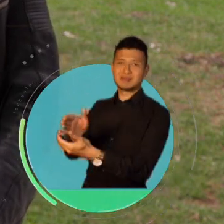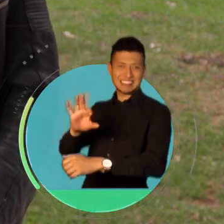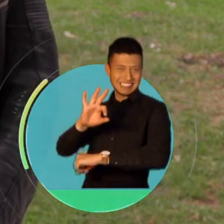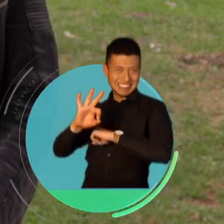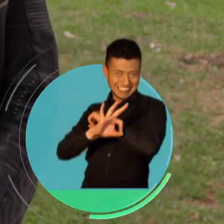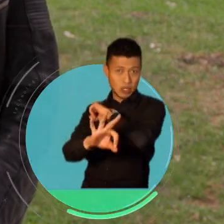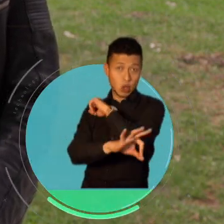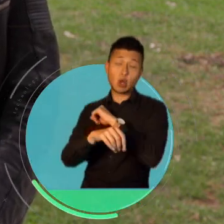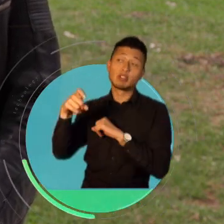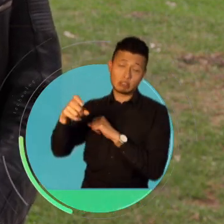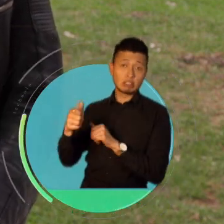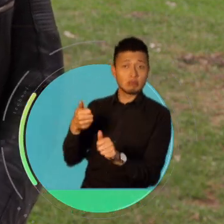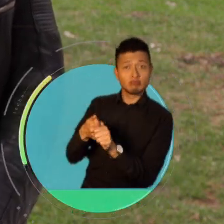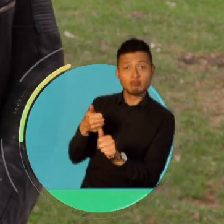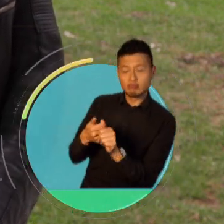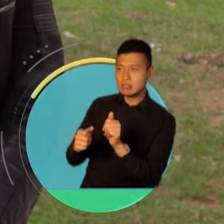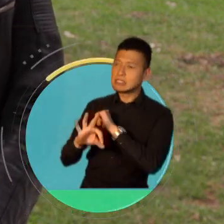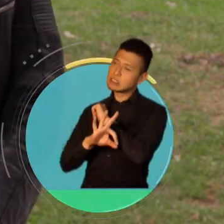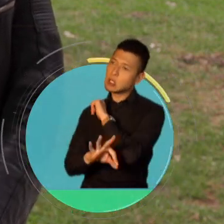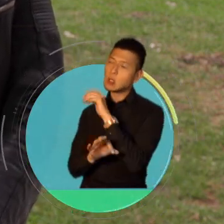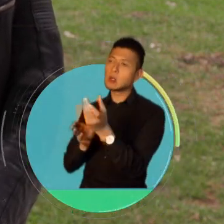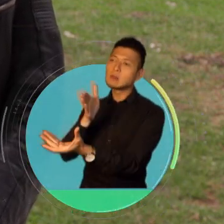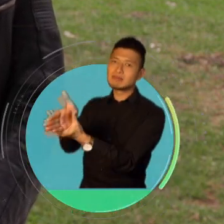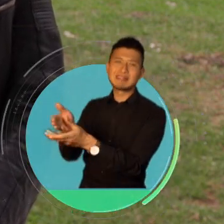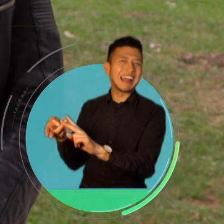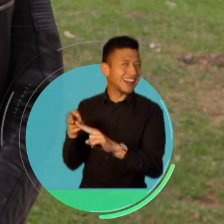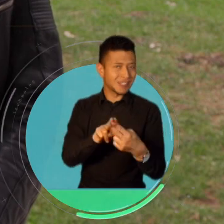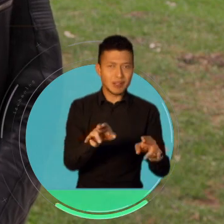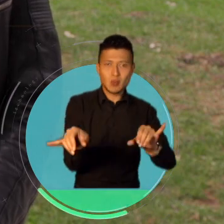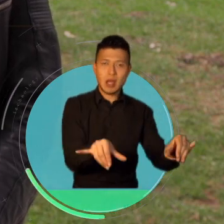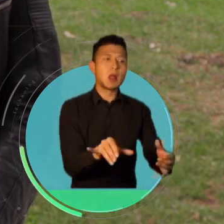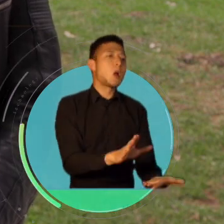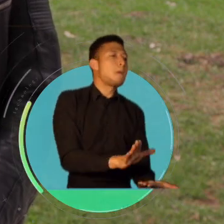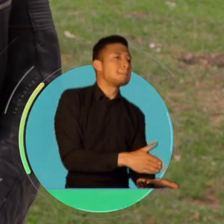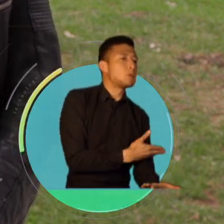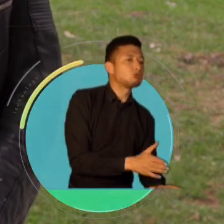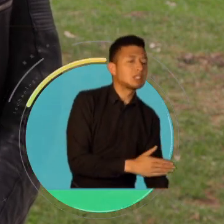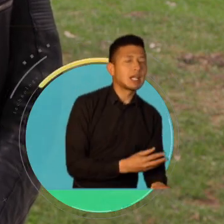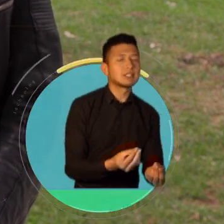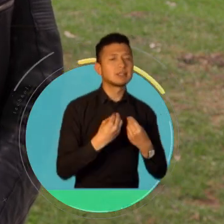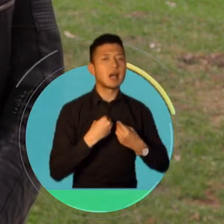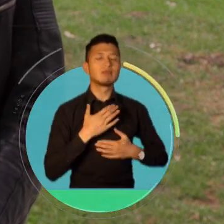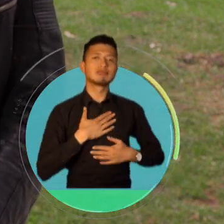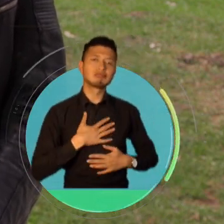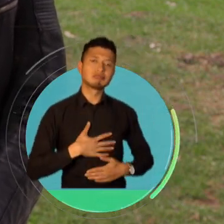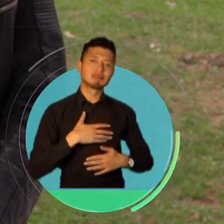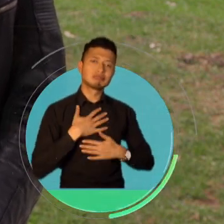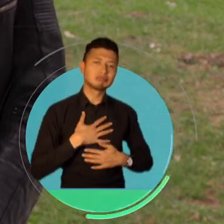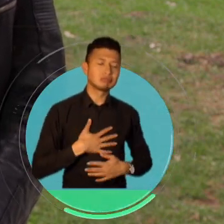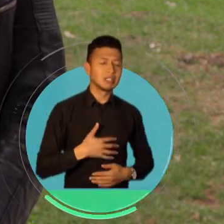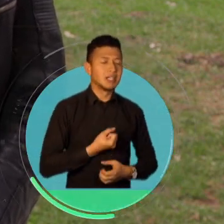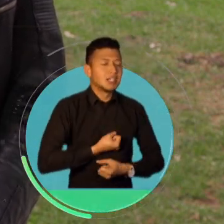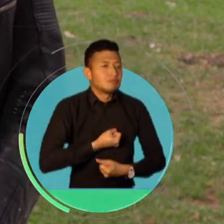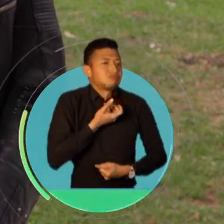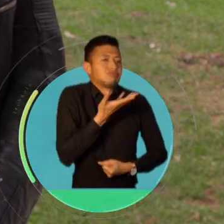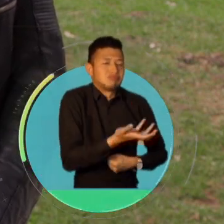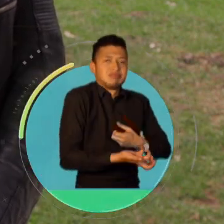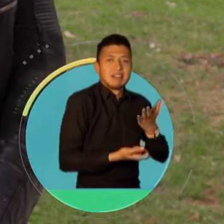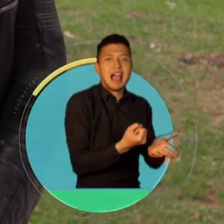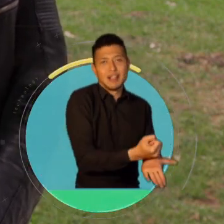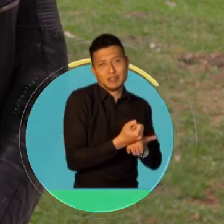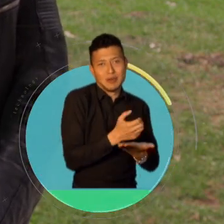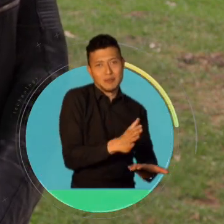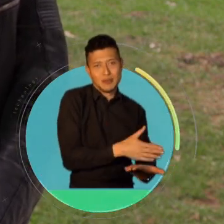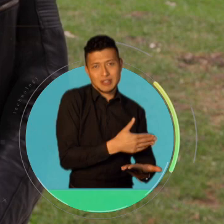si tú fueras a una cita con tu psicólogo que es supremamente necesario la música te relaja la música te ayuda a desahogarte la música